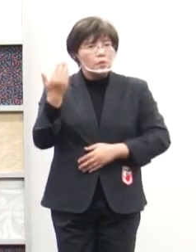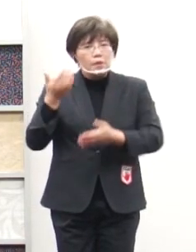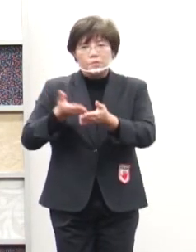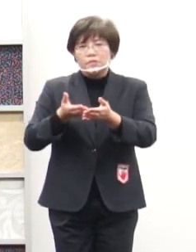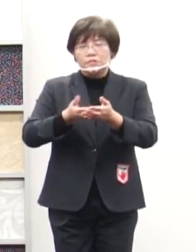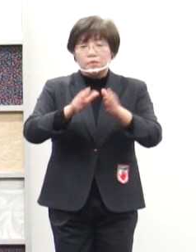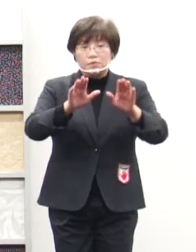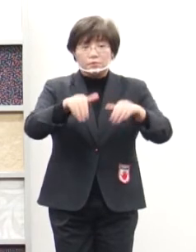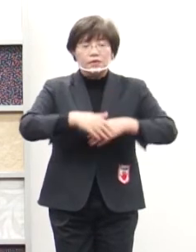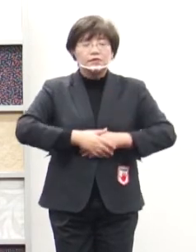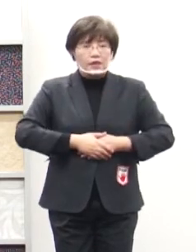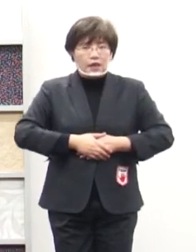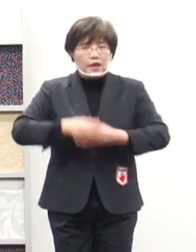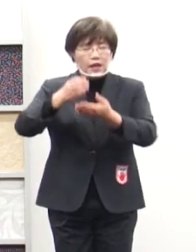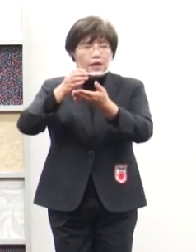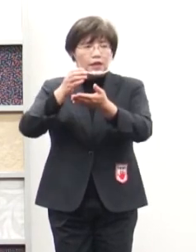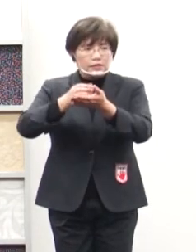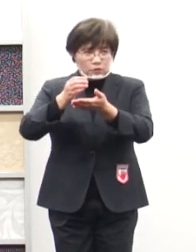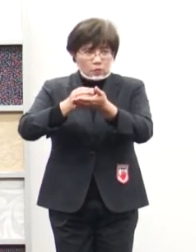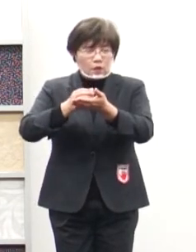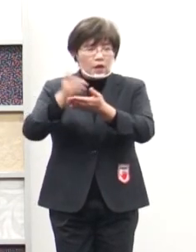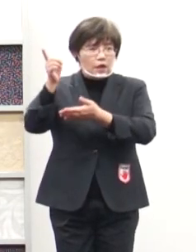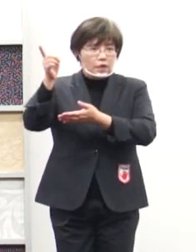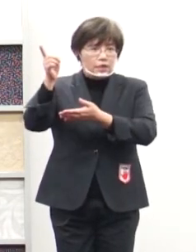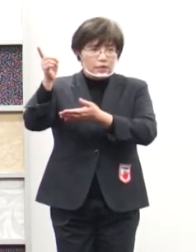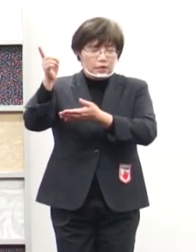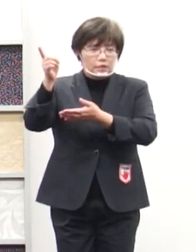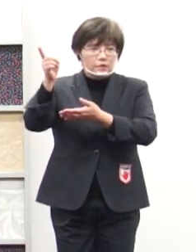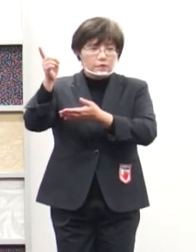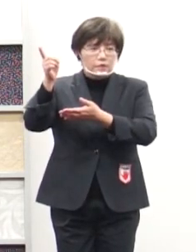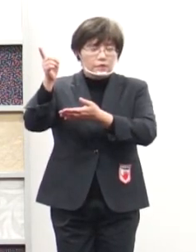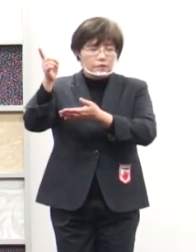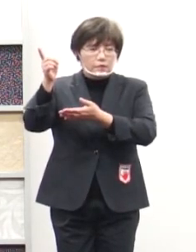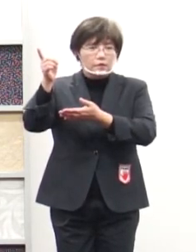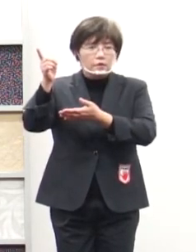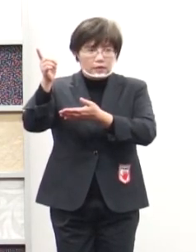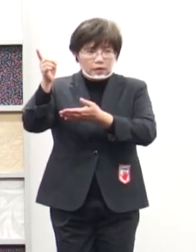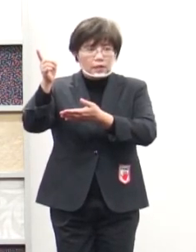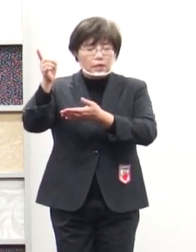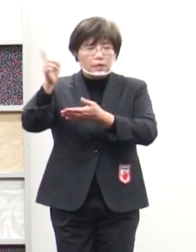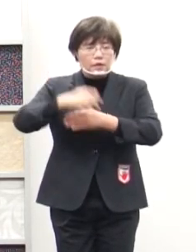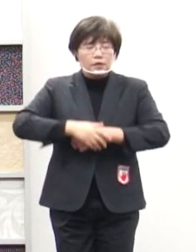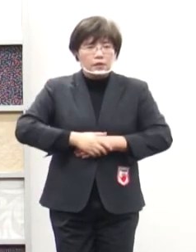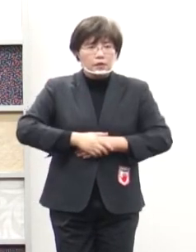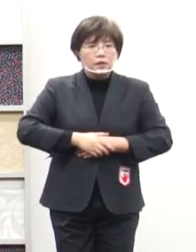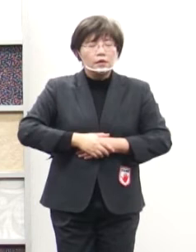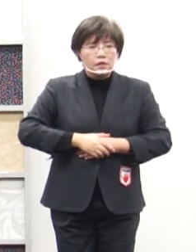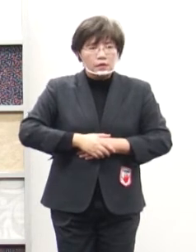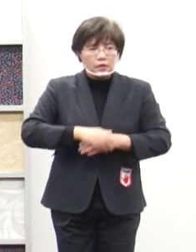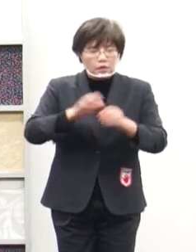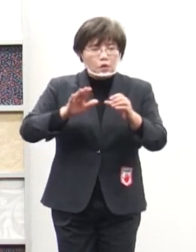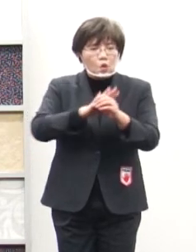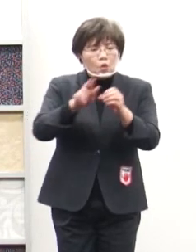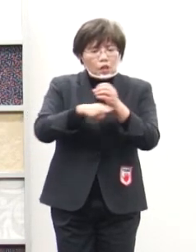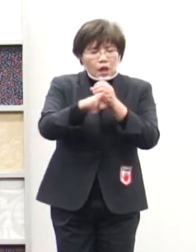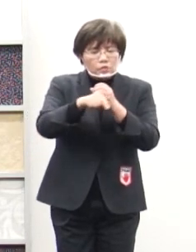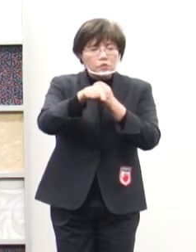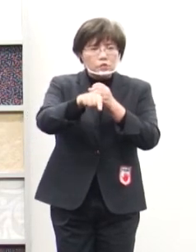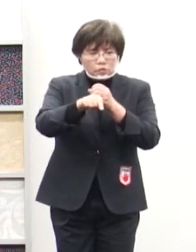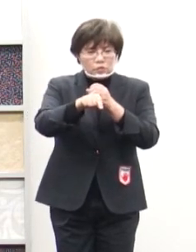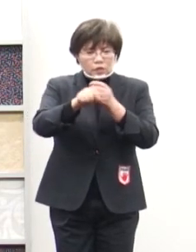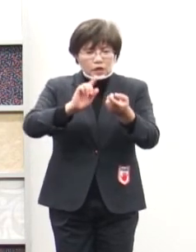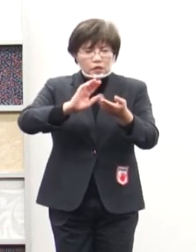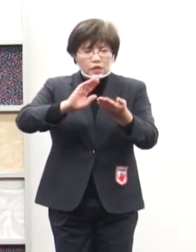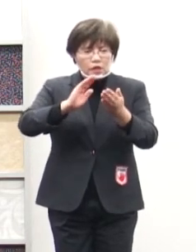ね、まあ、静岡をはじめですね、その変異株が見つかった、まあまあまあ、こういうものを踏まえま